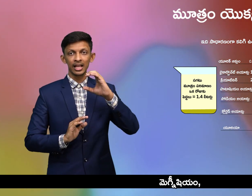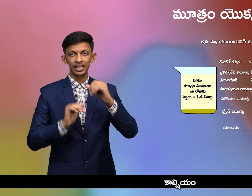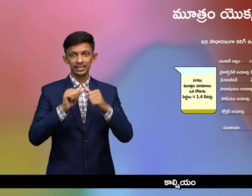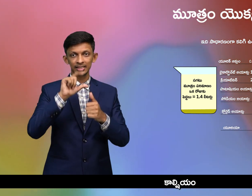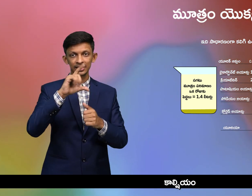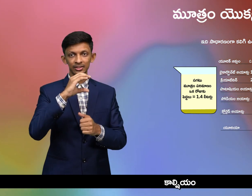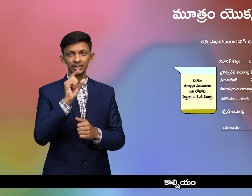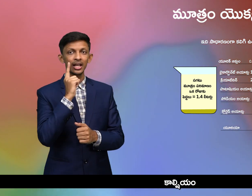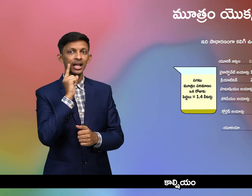కాల్షియం